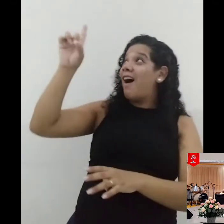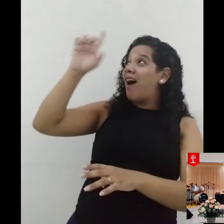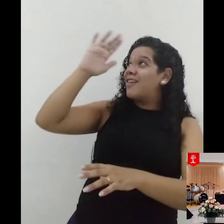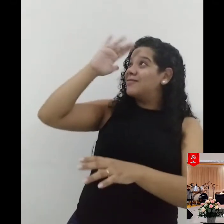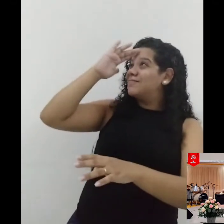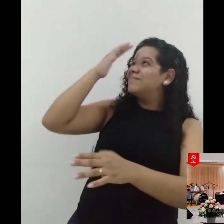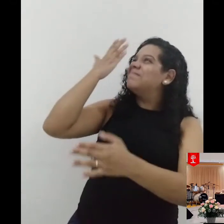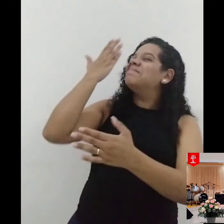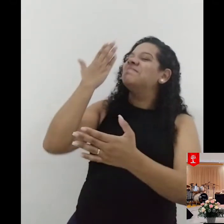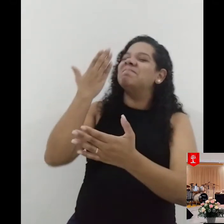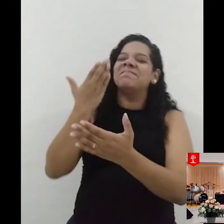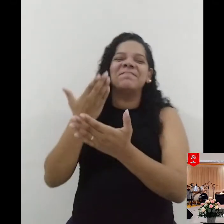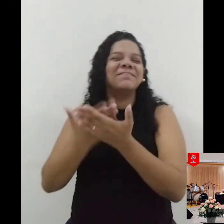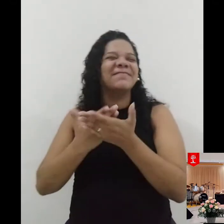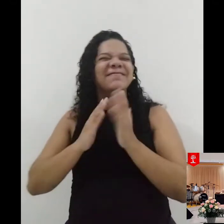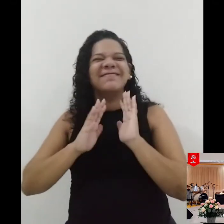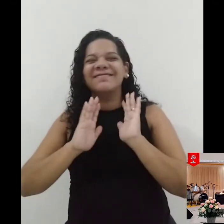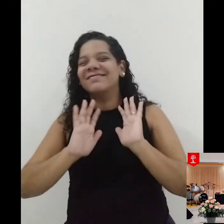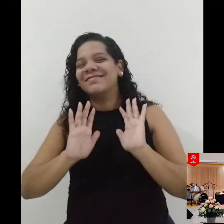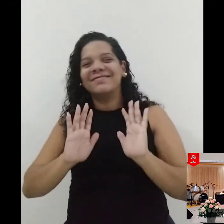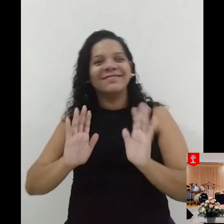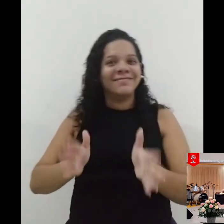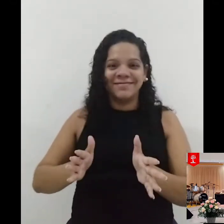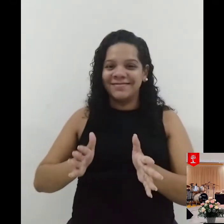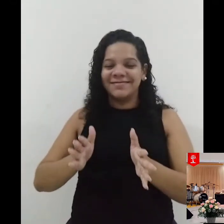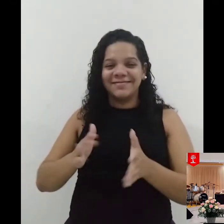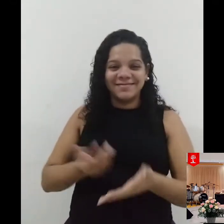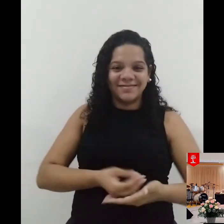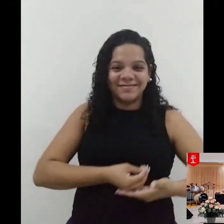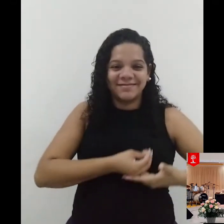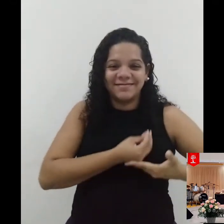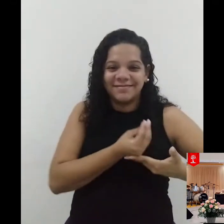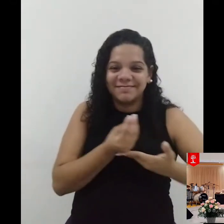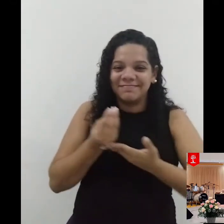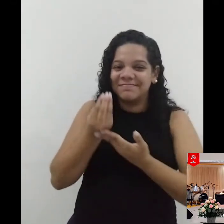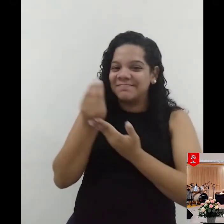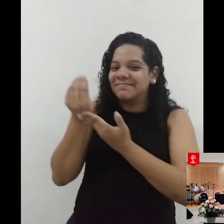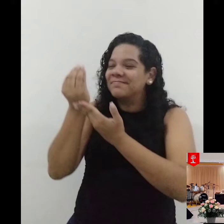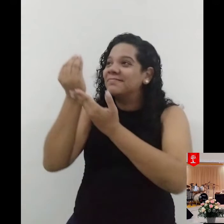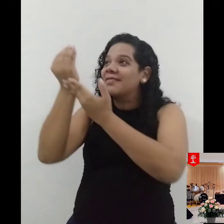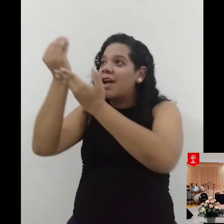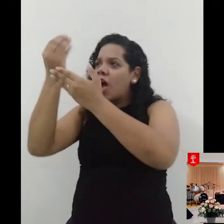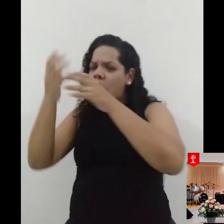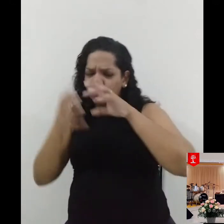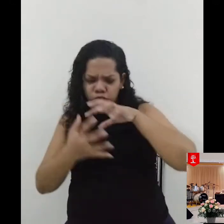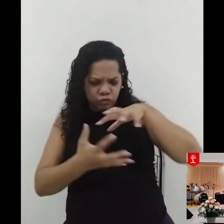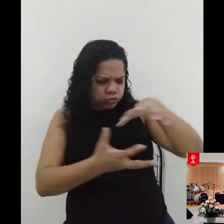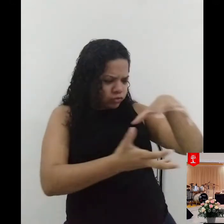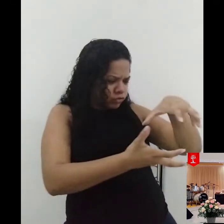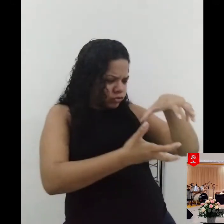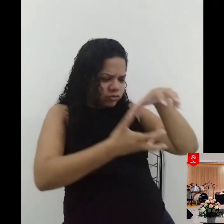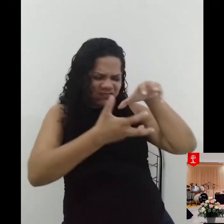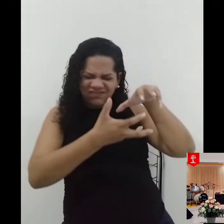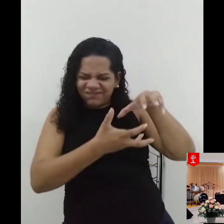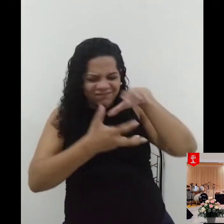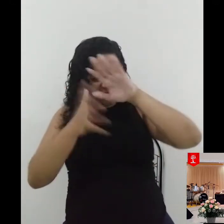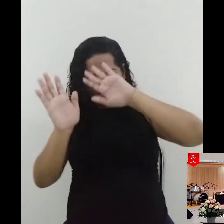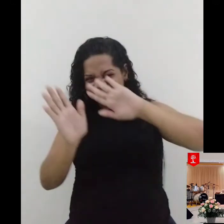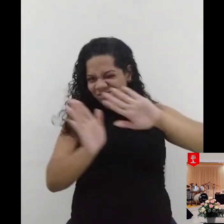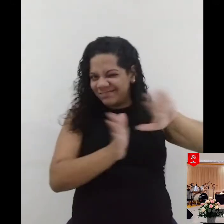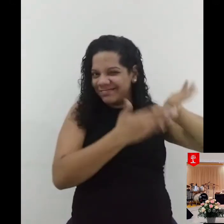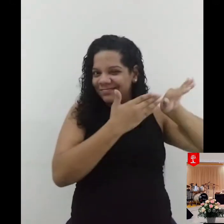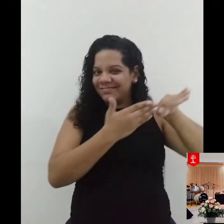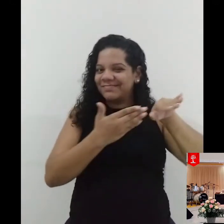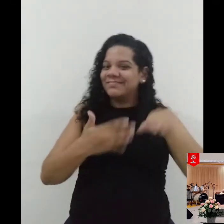A honra, a glória, a força e o louvor